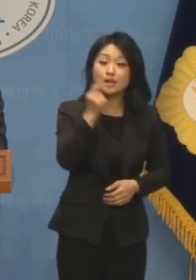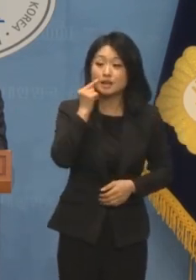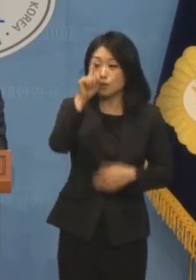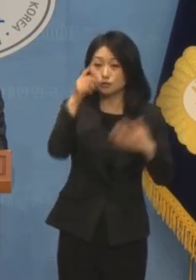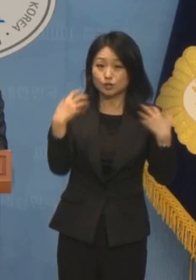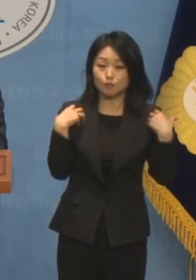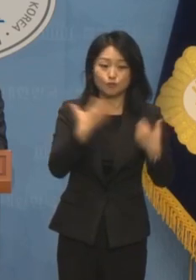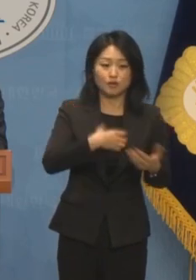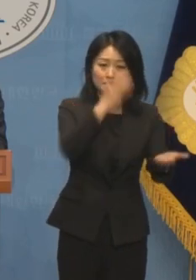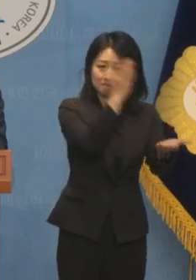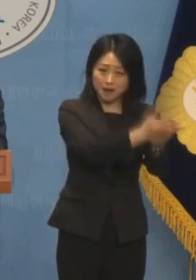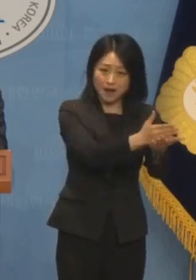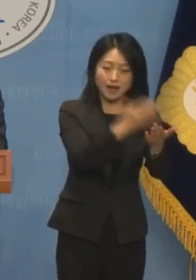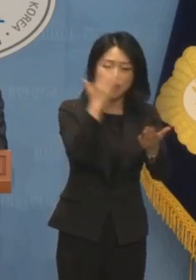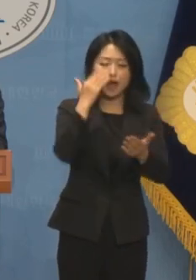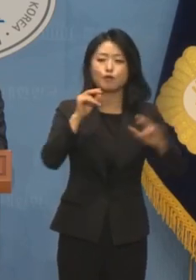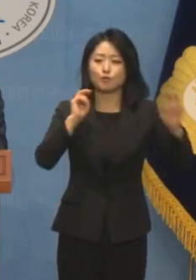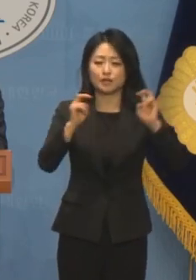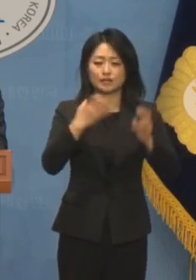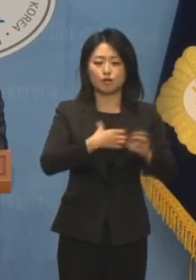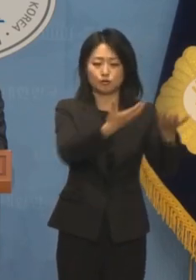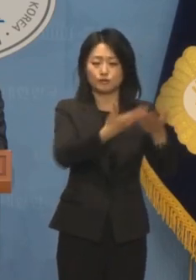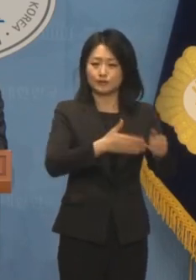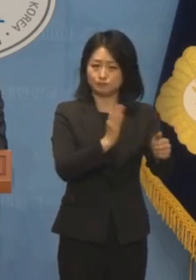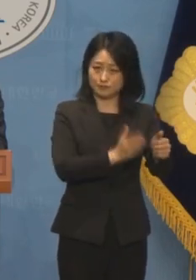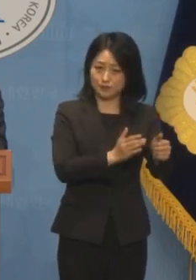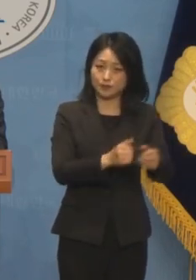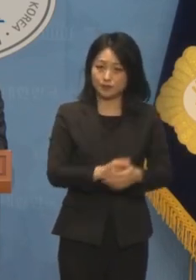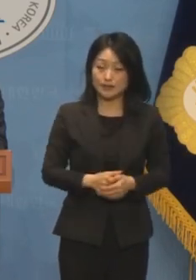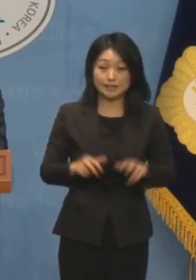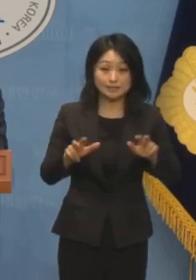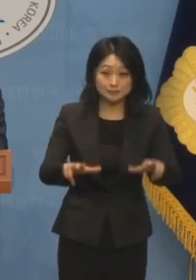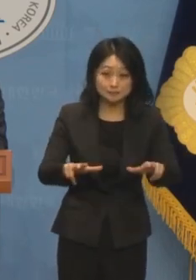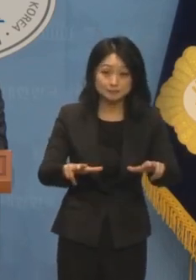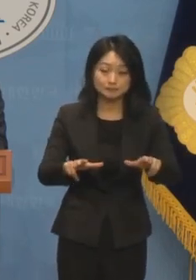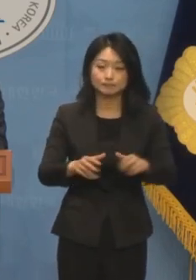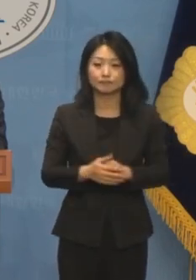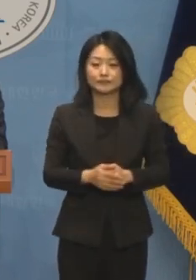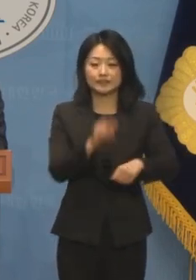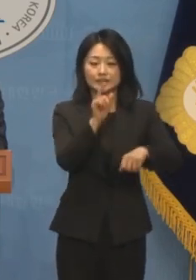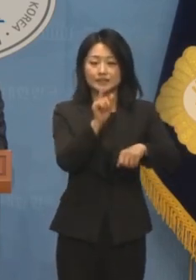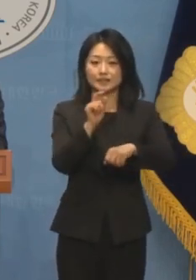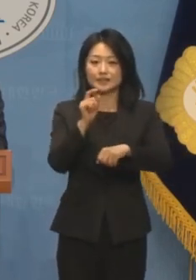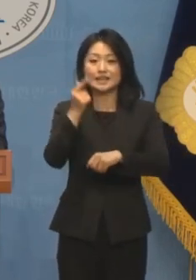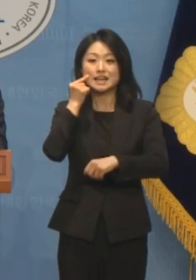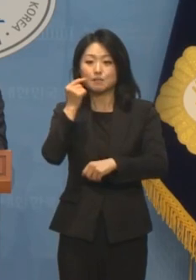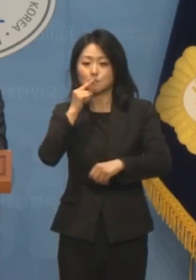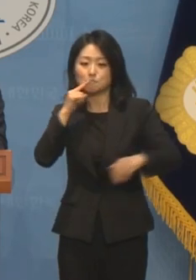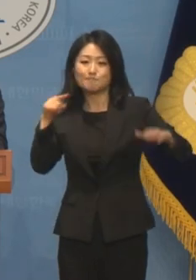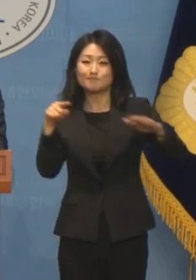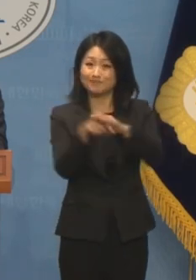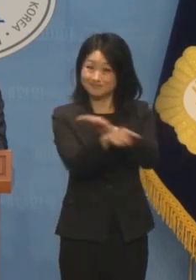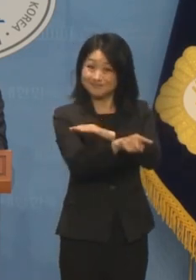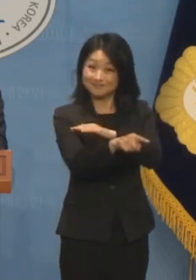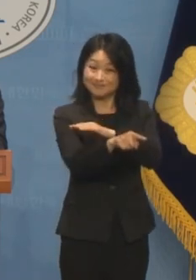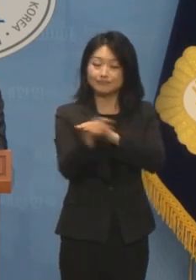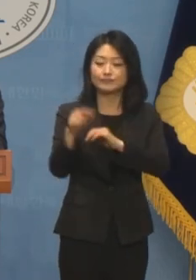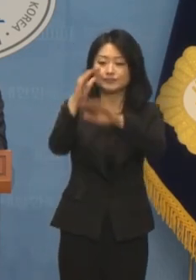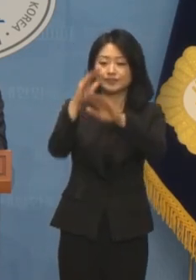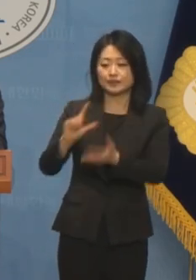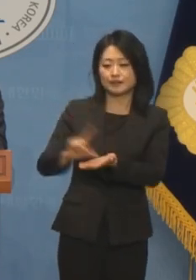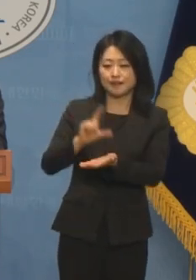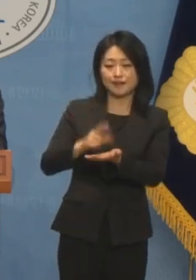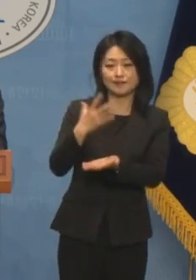정부가 아니라 우리 기업입니다. 정부는 지금이라도 행정지도라는 이름 아래 벌어지는 일본의